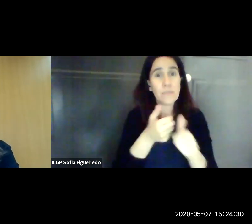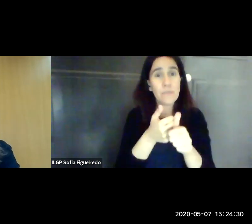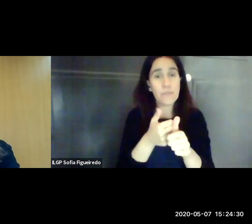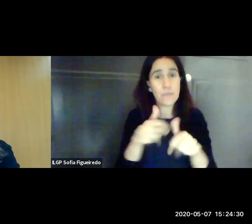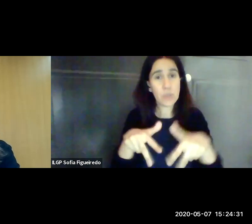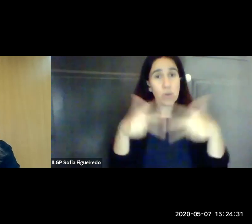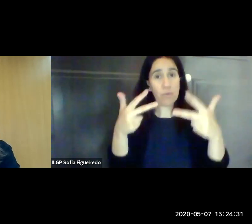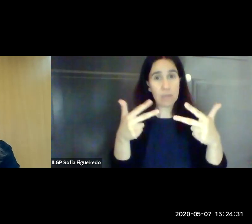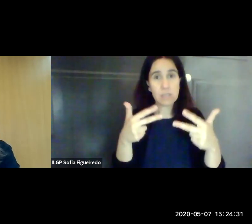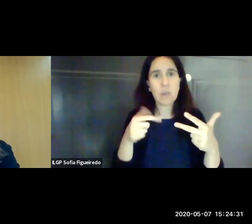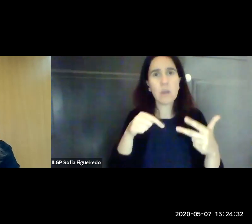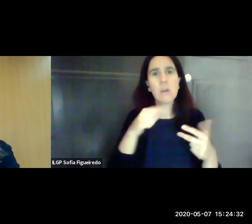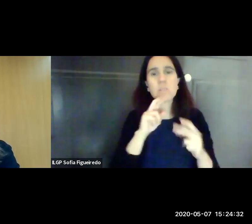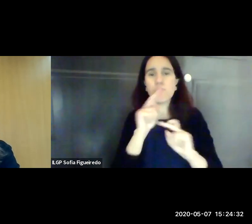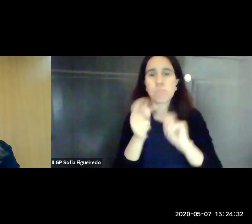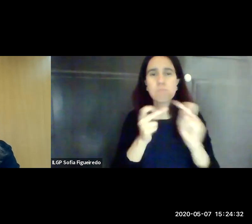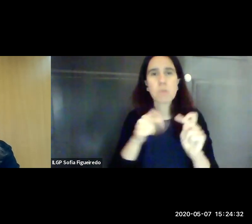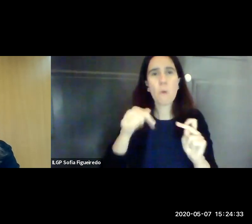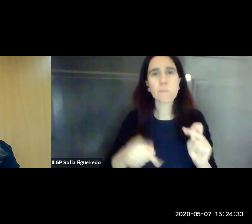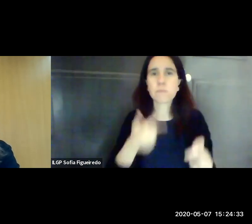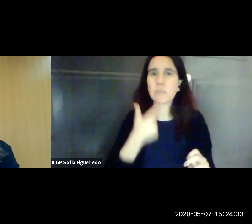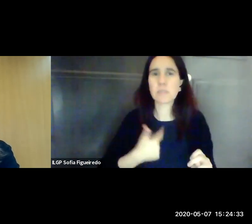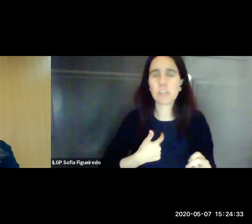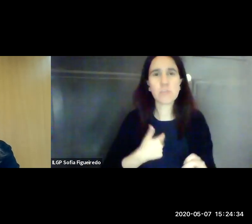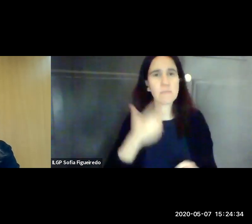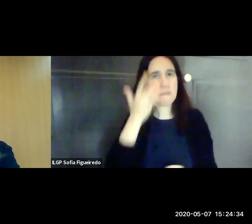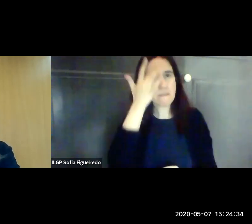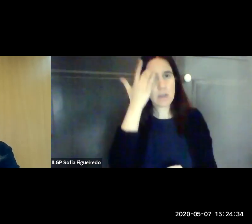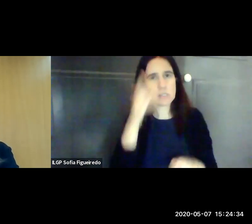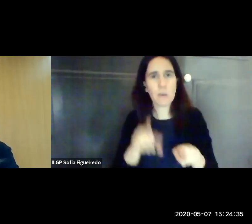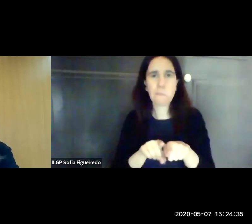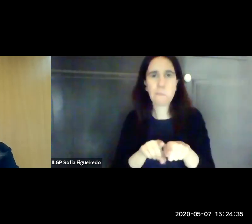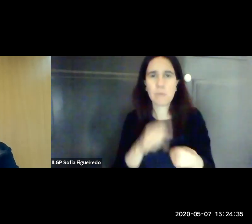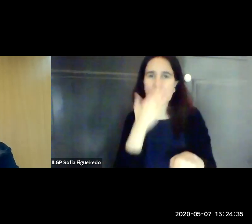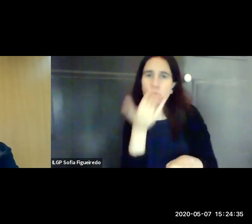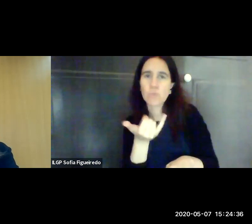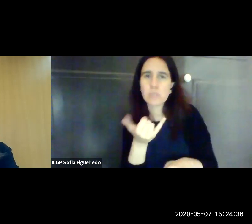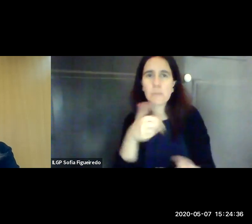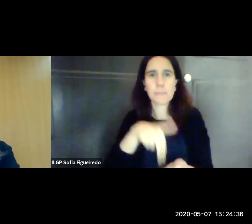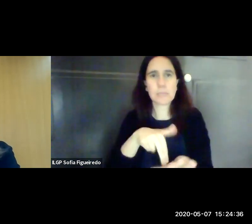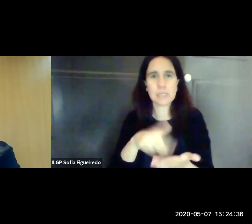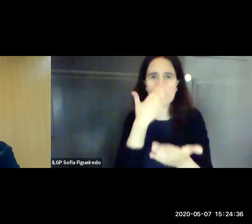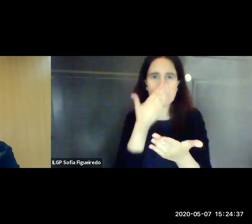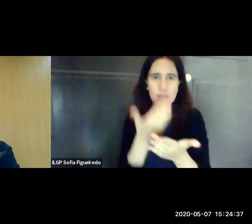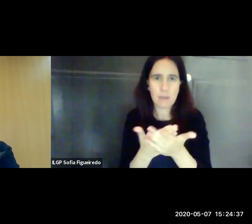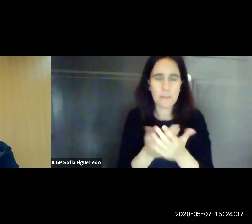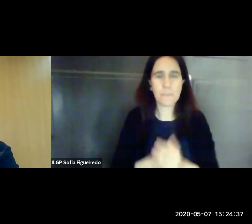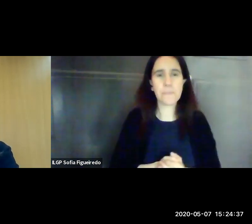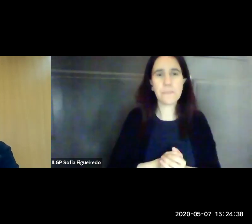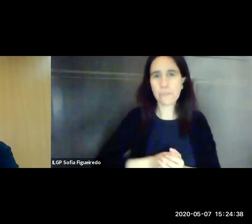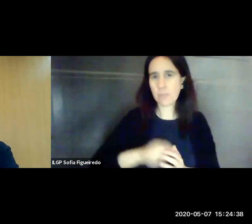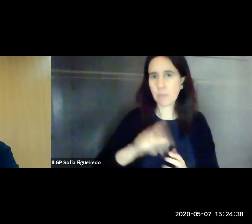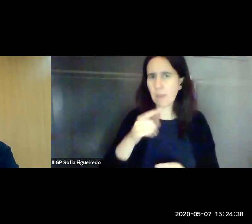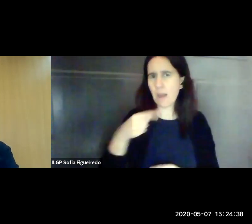feedback imediato, que nos facilita muito e simula o encontro presencial. Permite manter uma rotina. É